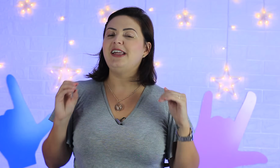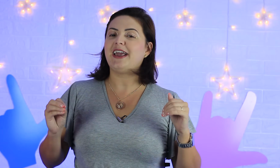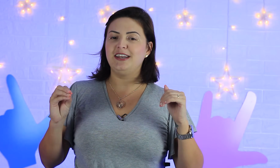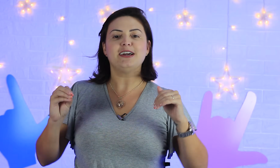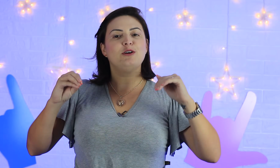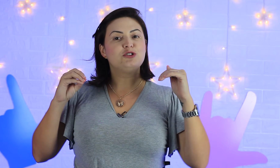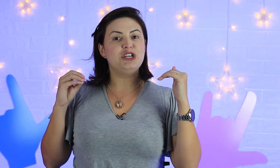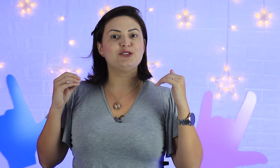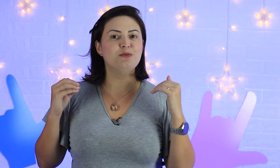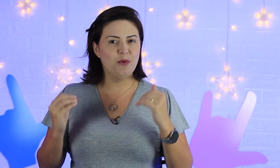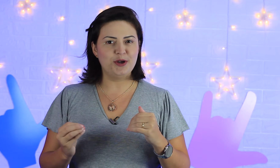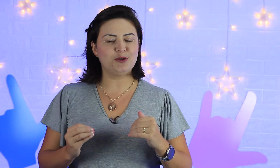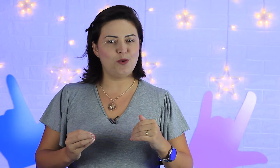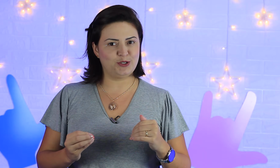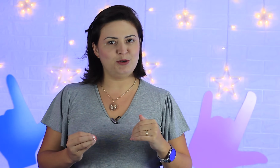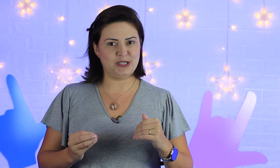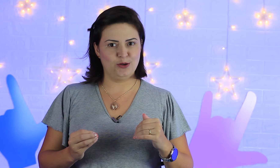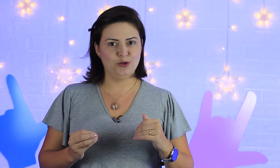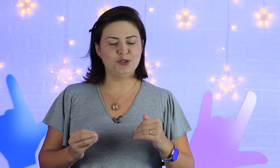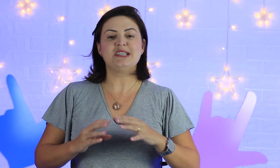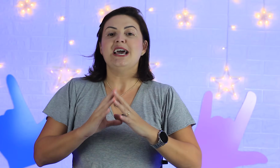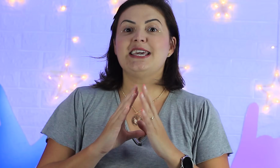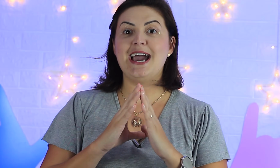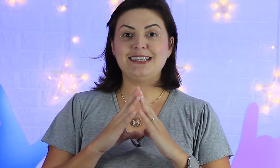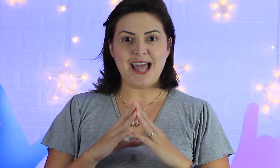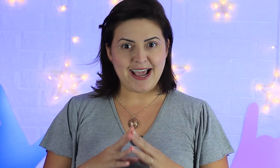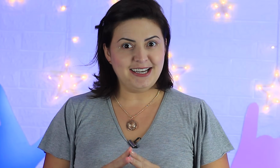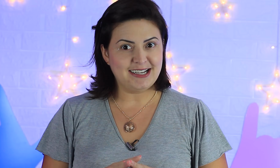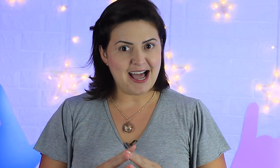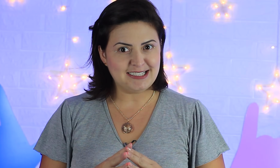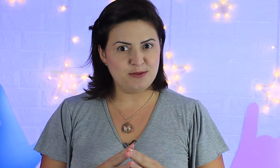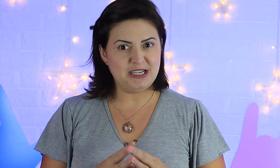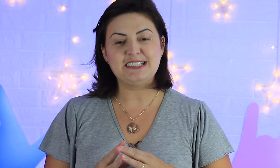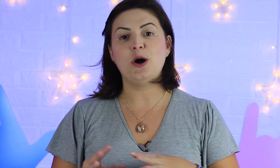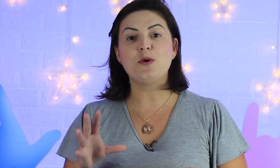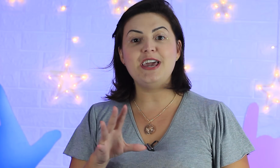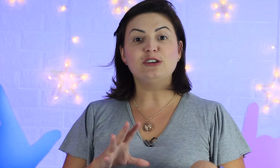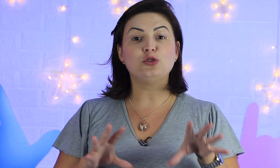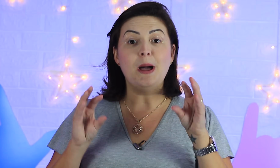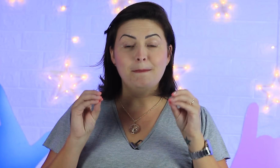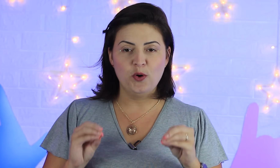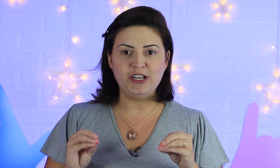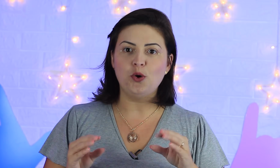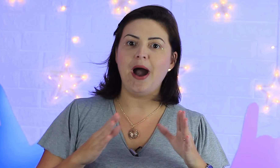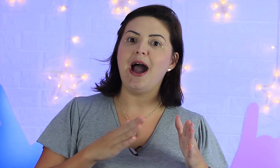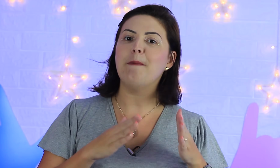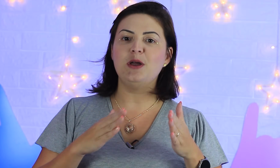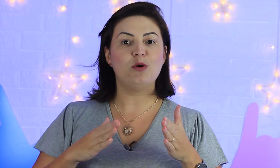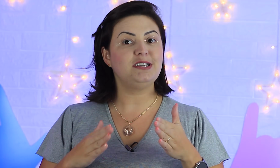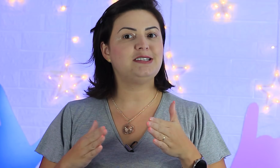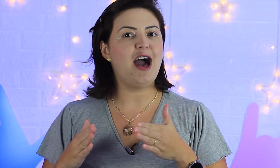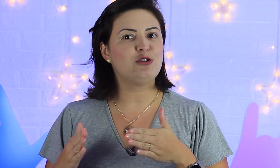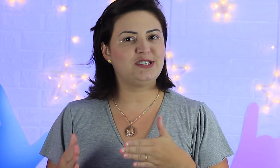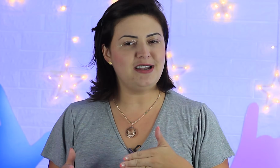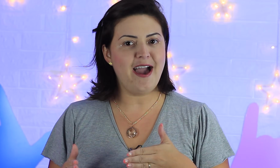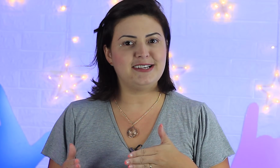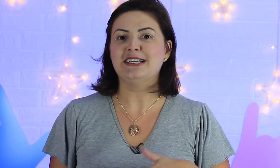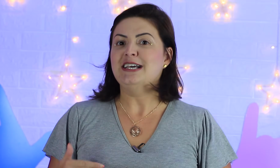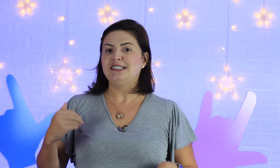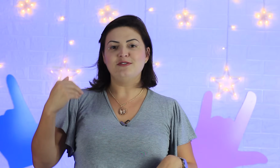técnica que eu utilizo muito com os meus alunos, que é a técnica da assimilação, que ajuda muito a memorizar os sinais. Se